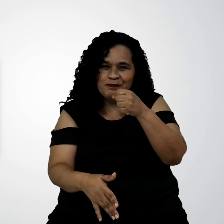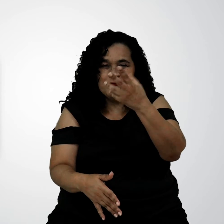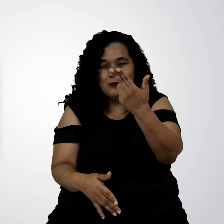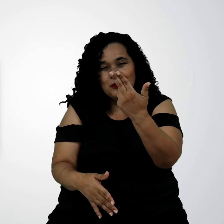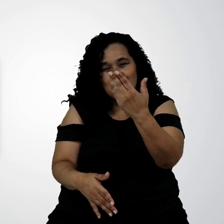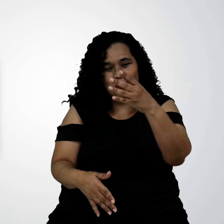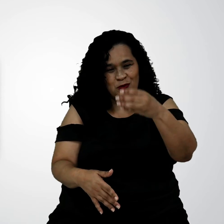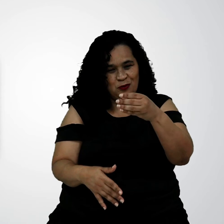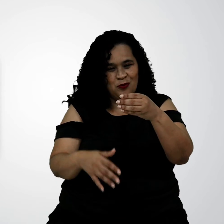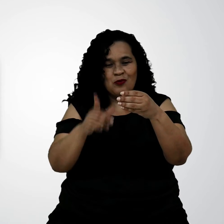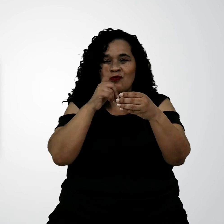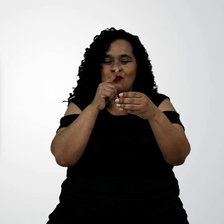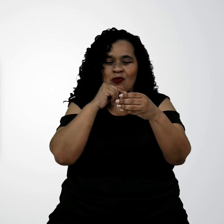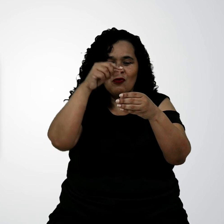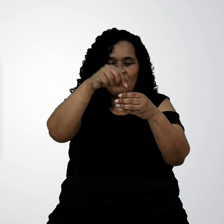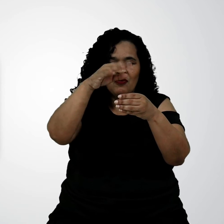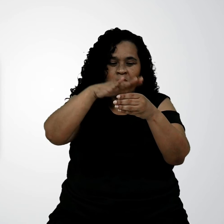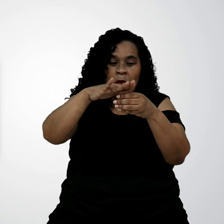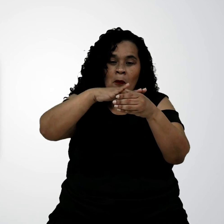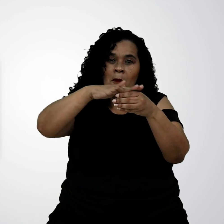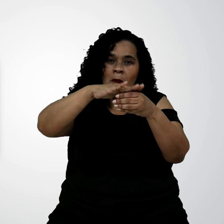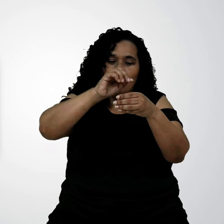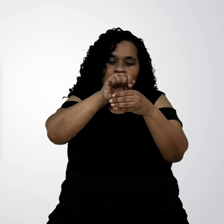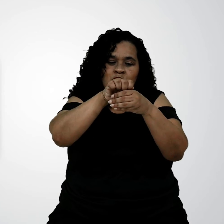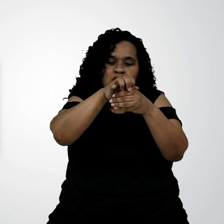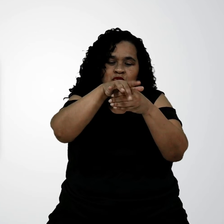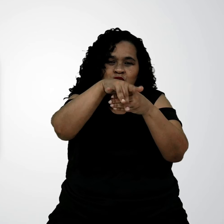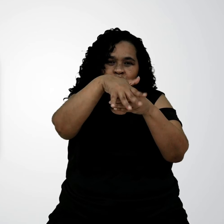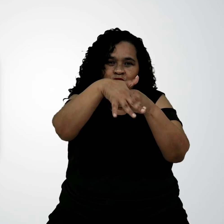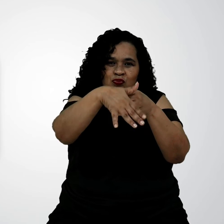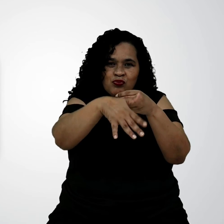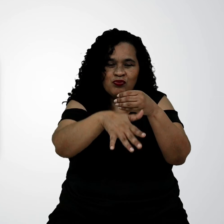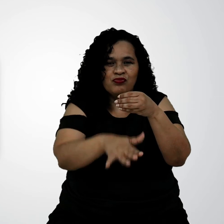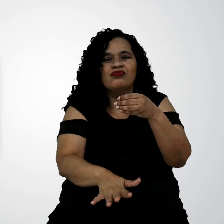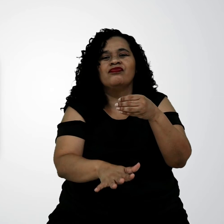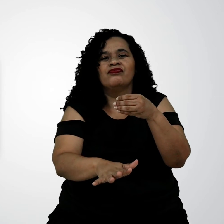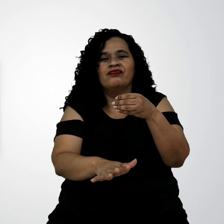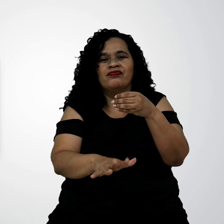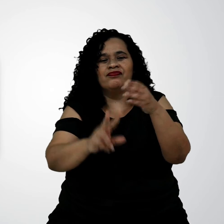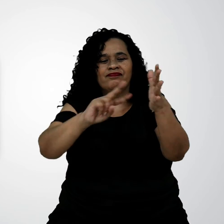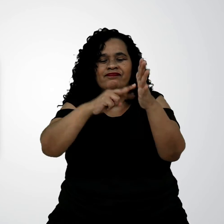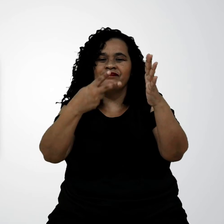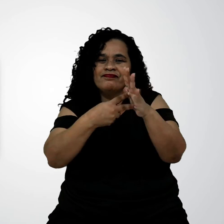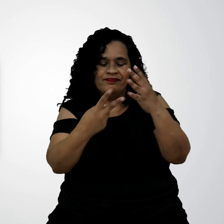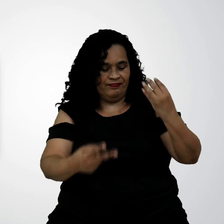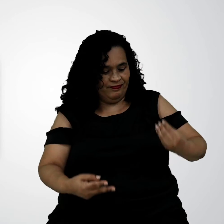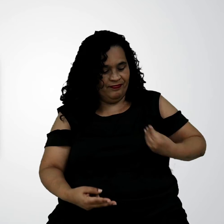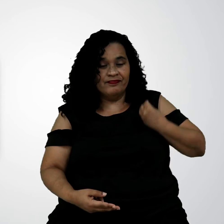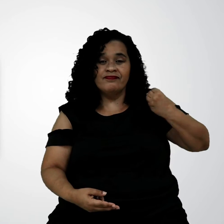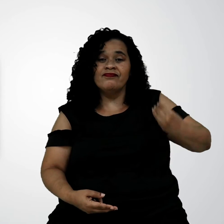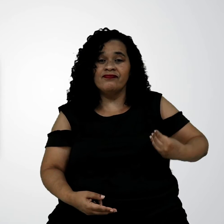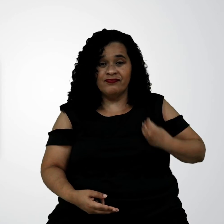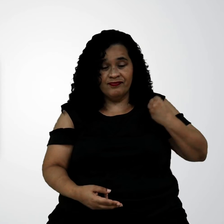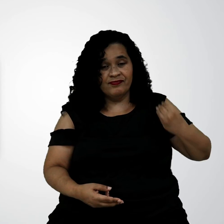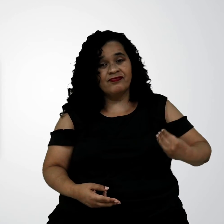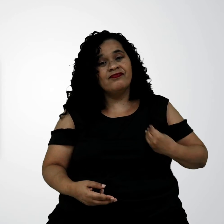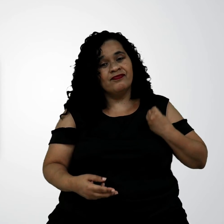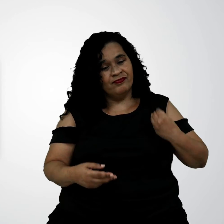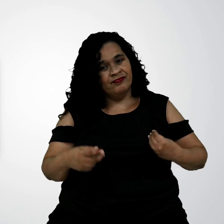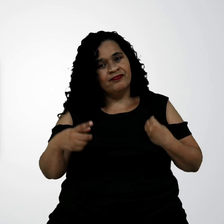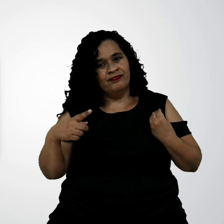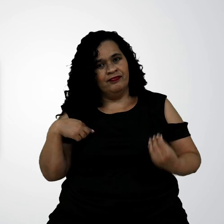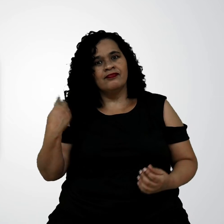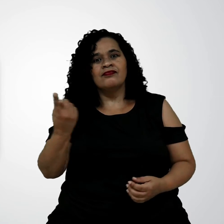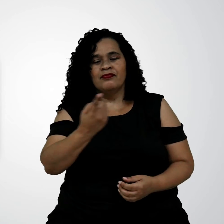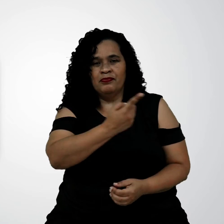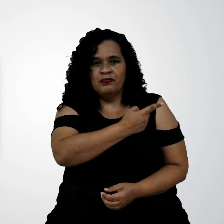desce pelo chão e ela se transforma num rio que gera vida aonde passa. Essa vida abundante é que dentro